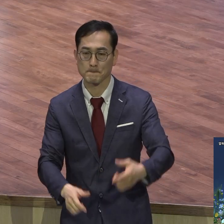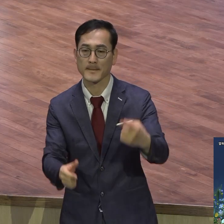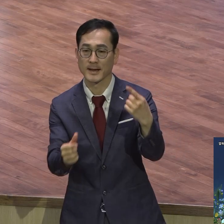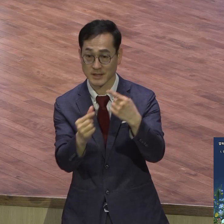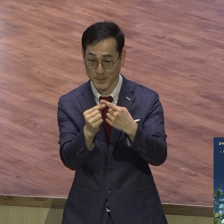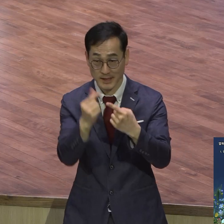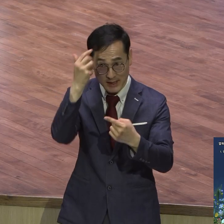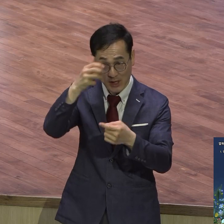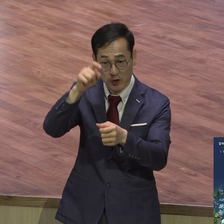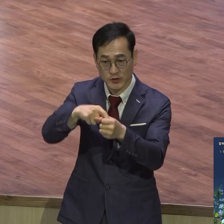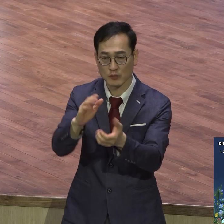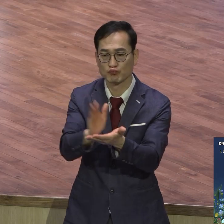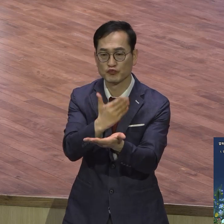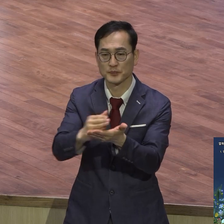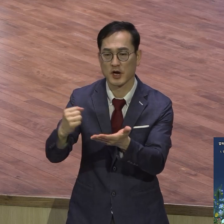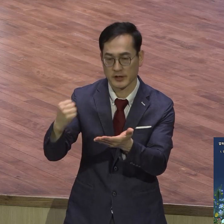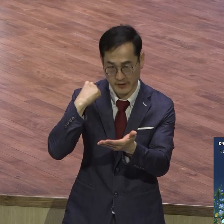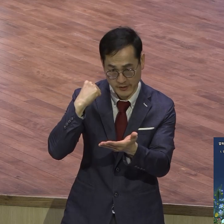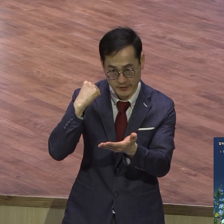영적 분별력입니다.